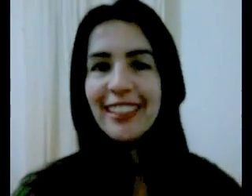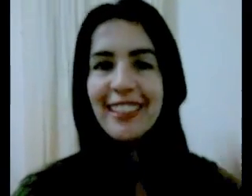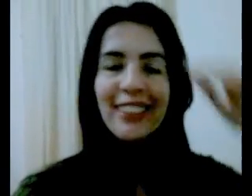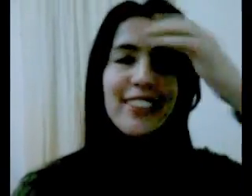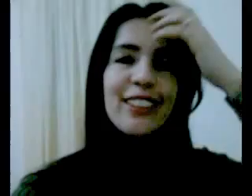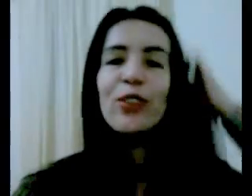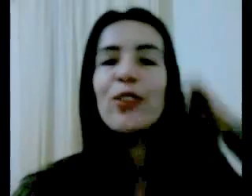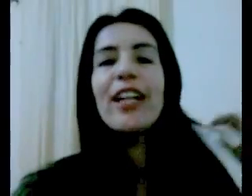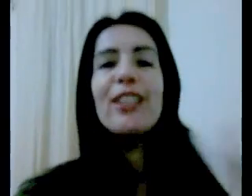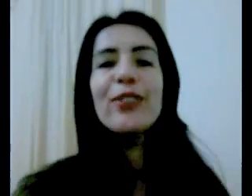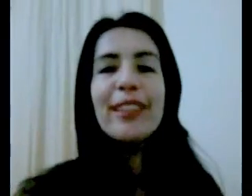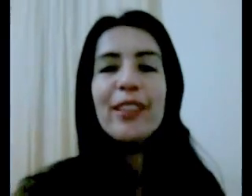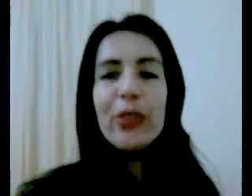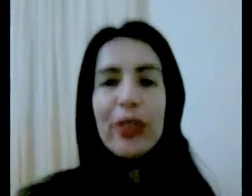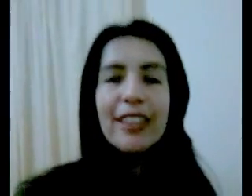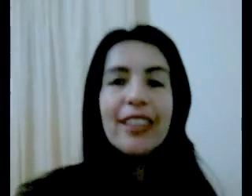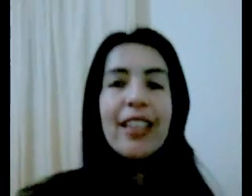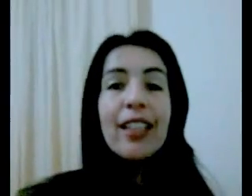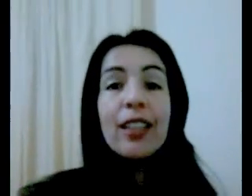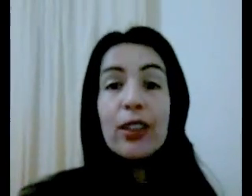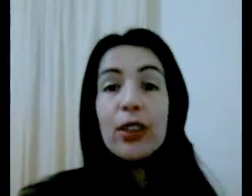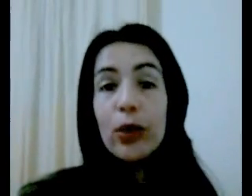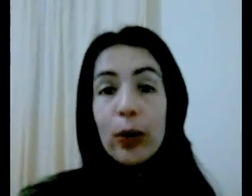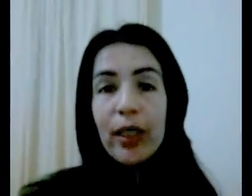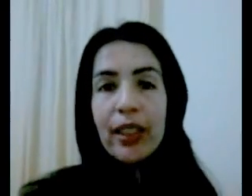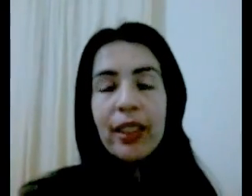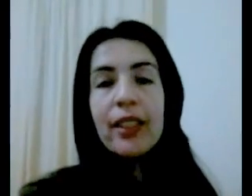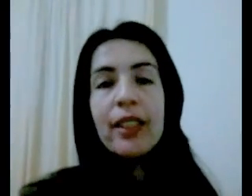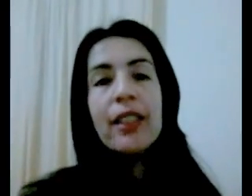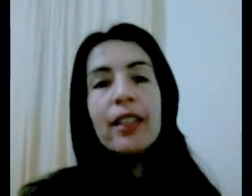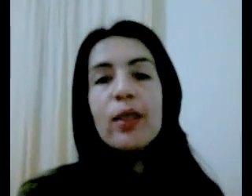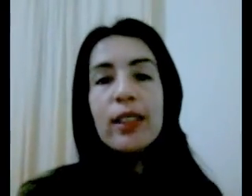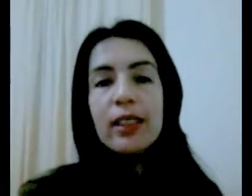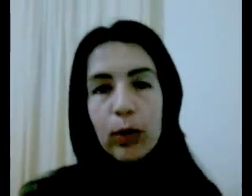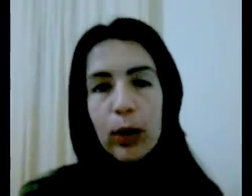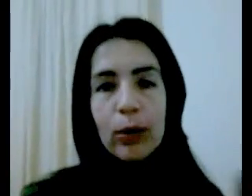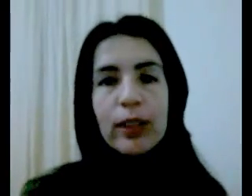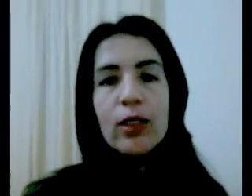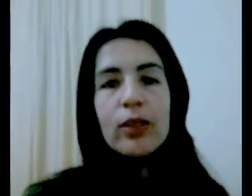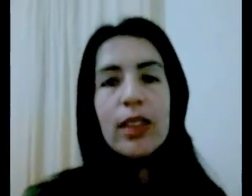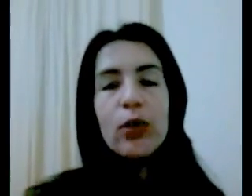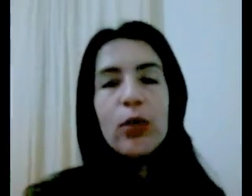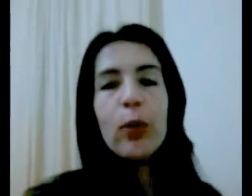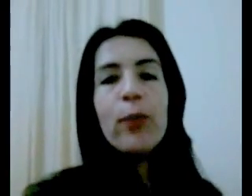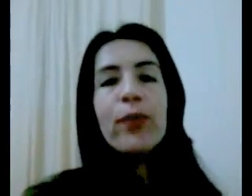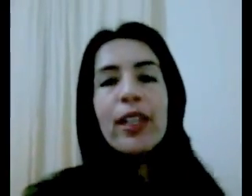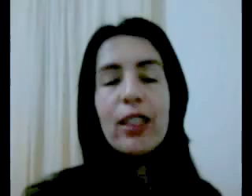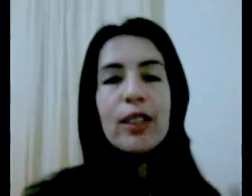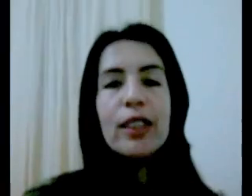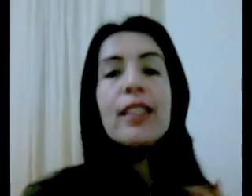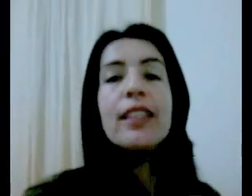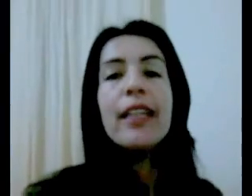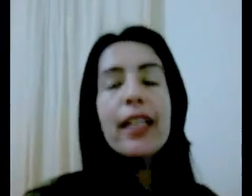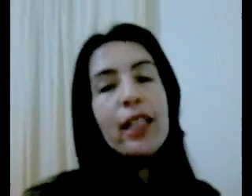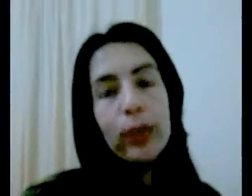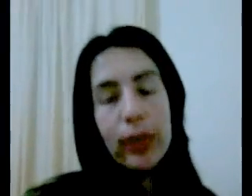delícia. Tive coragem de fazer, eu fiz, só que eu não filmei, né? Mas da próxima vez que eu fizer, eu filmo. Enfim, daí